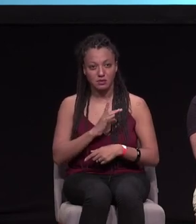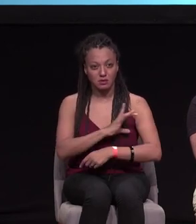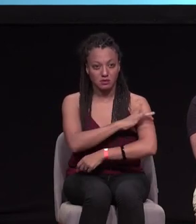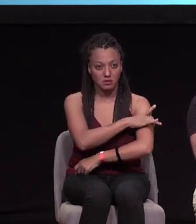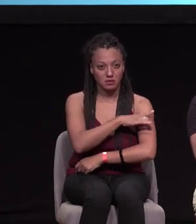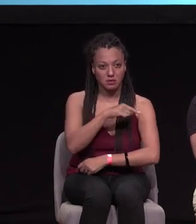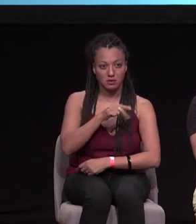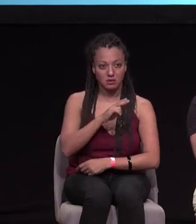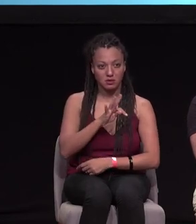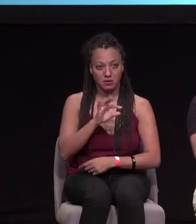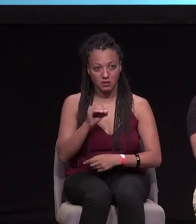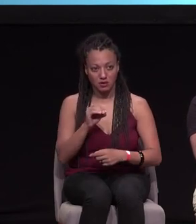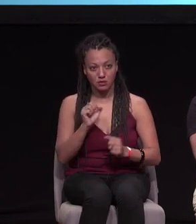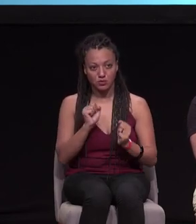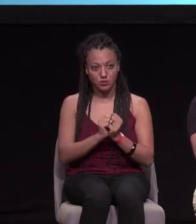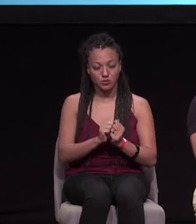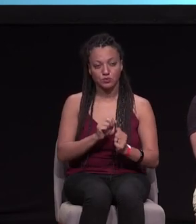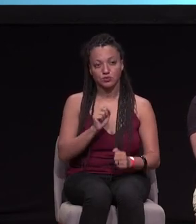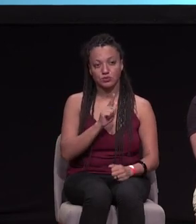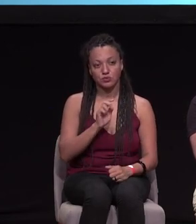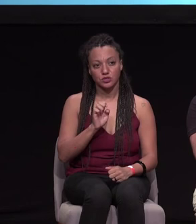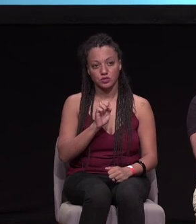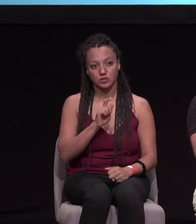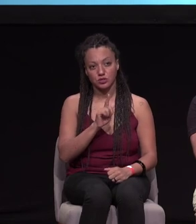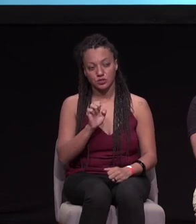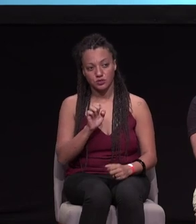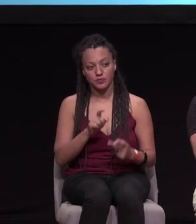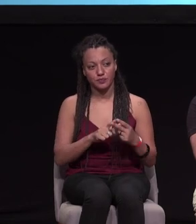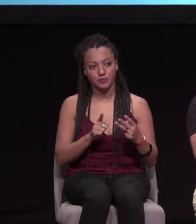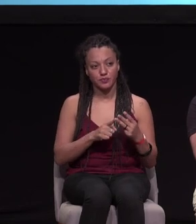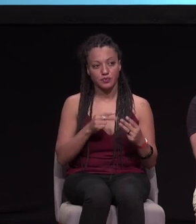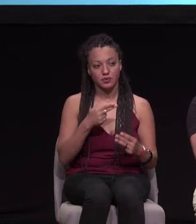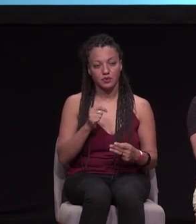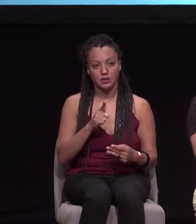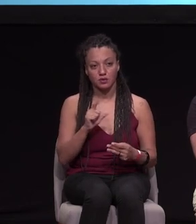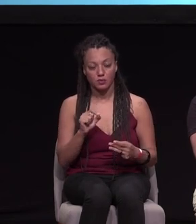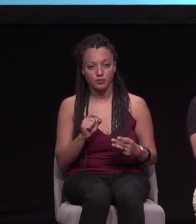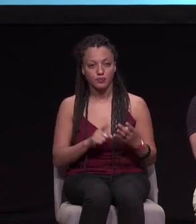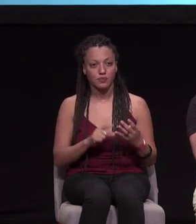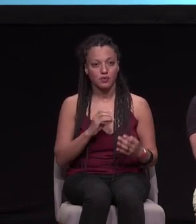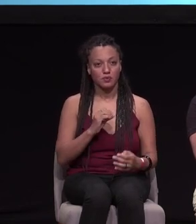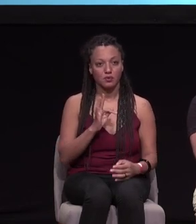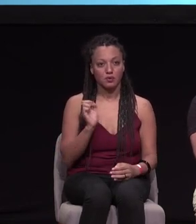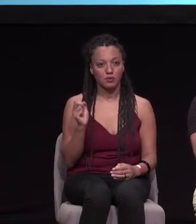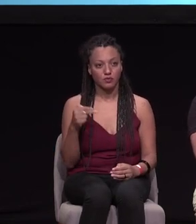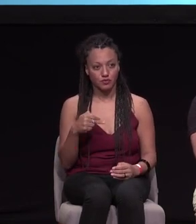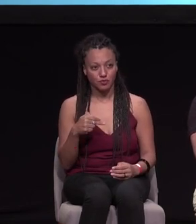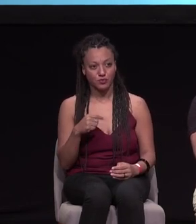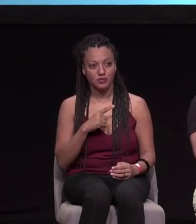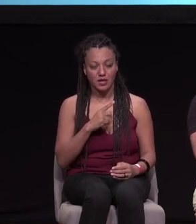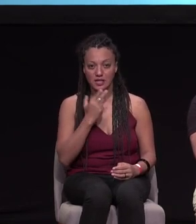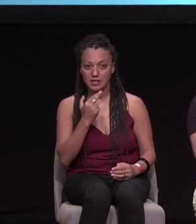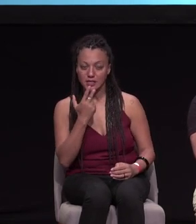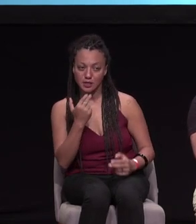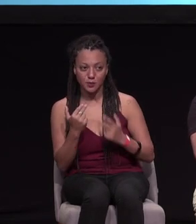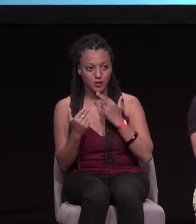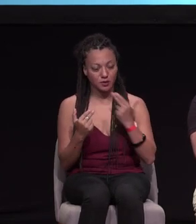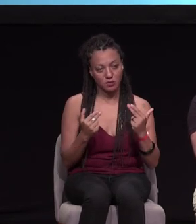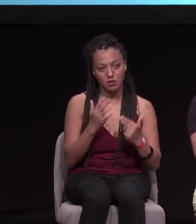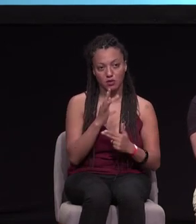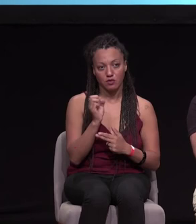que gêge nagô coffone urubah o fubá traz dois troncos lingüísticos o tom